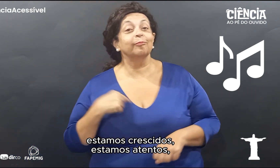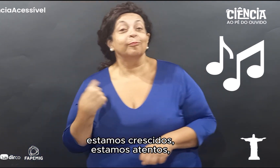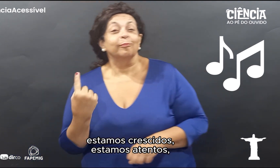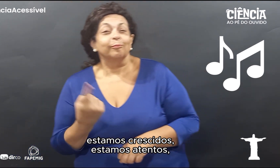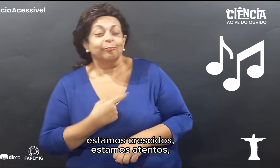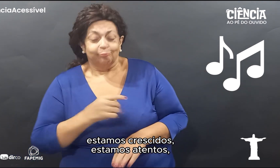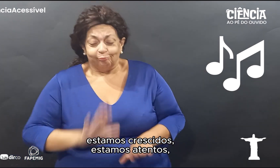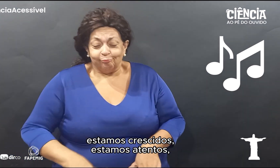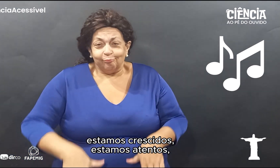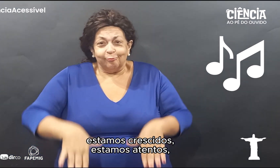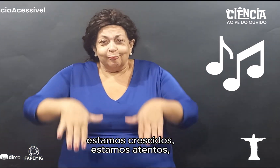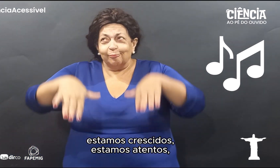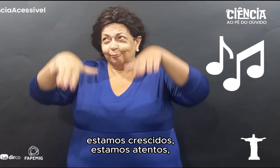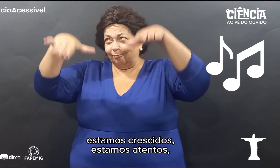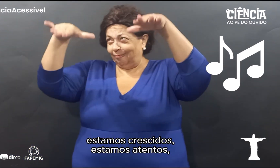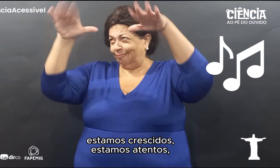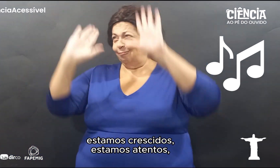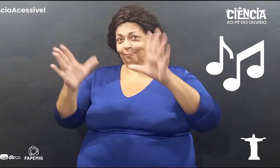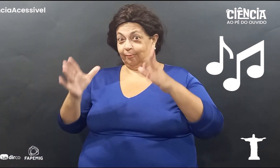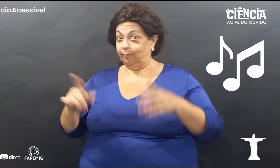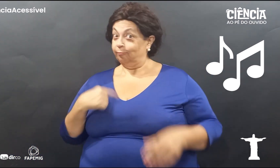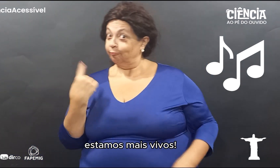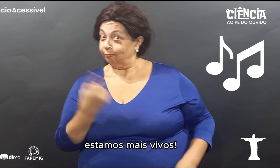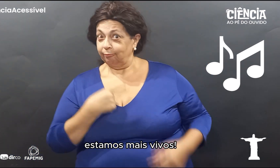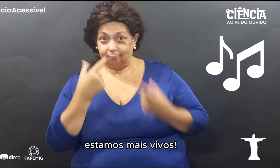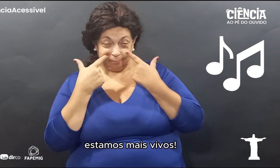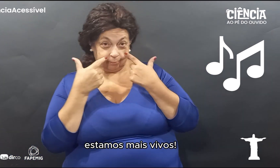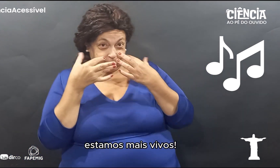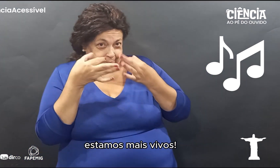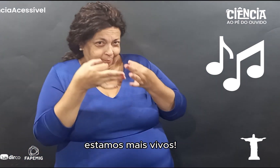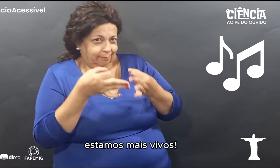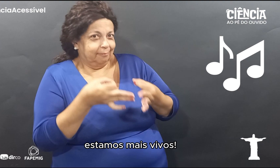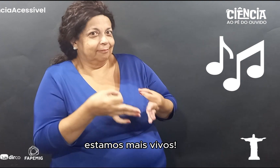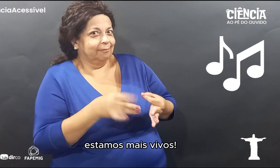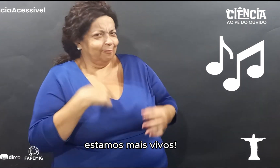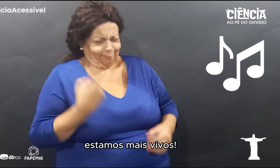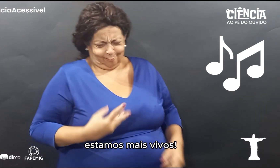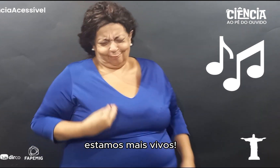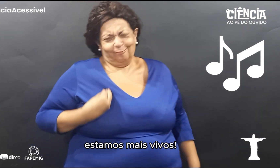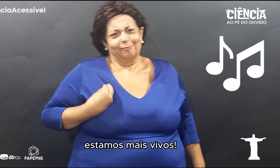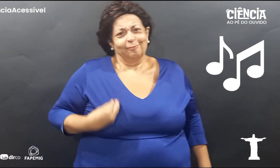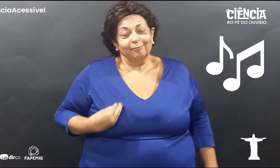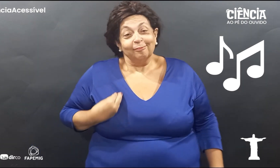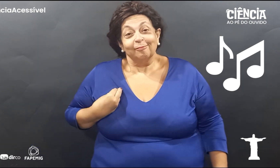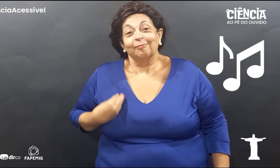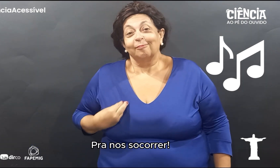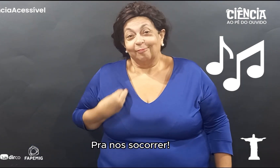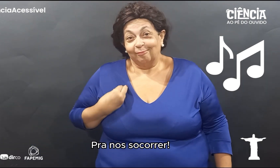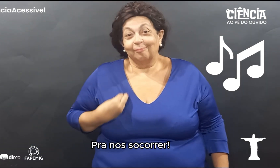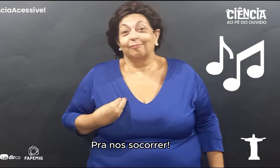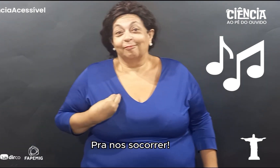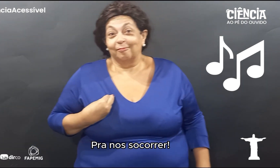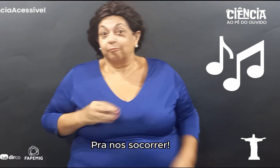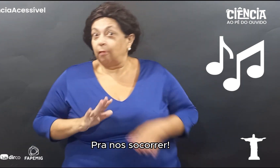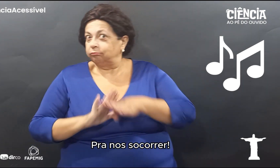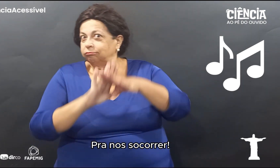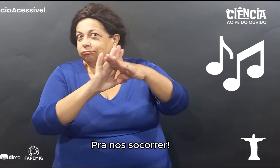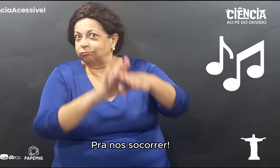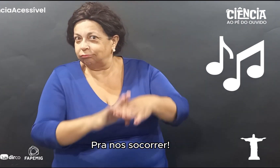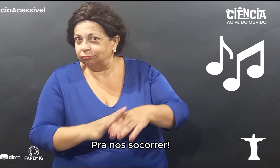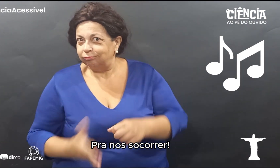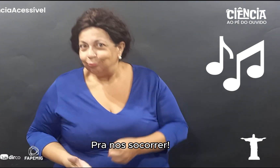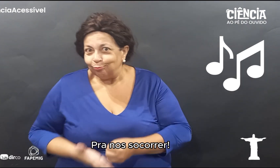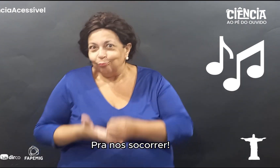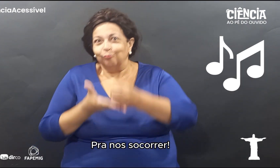estamos crescidos, estamos atentos, estamos mais vivos pra nos